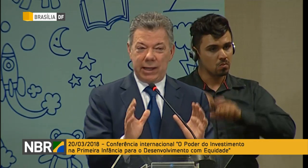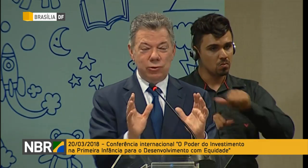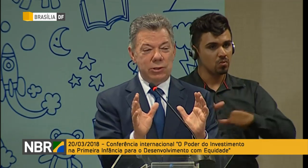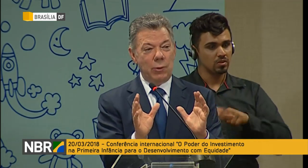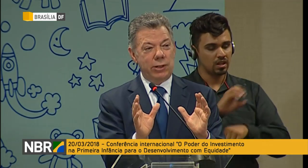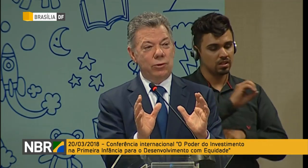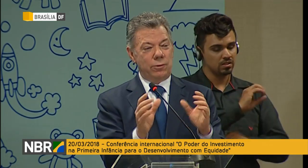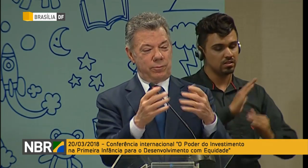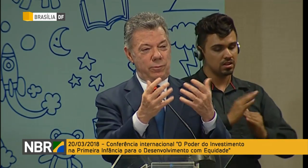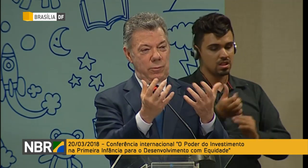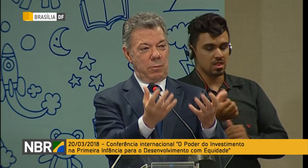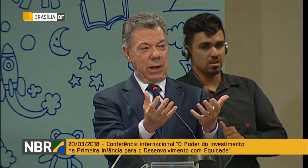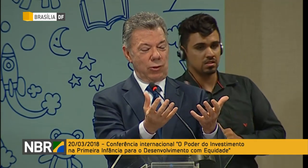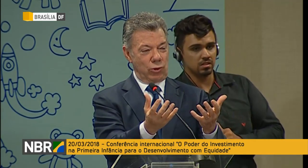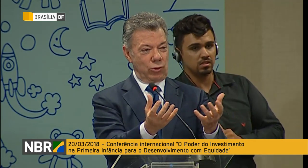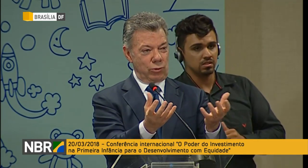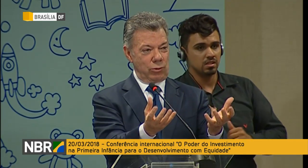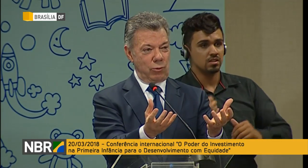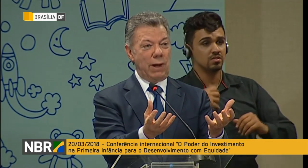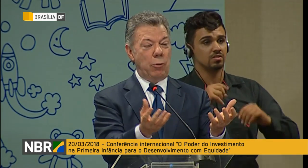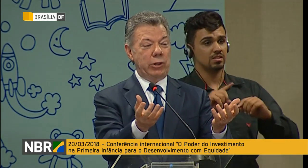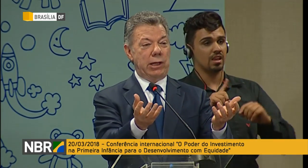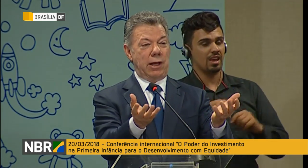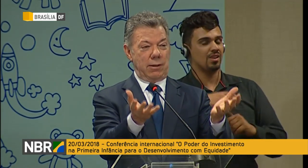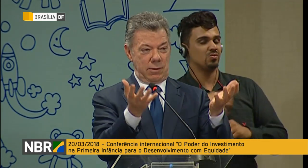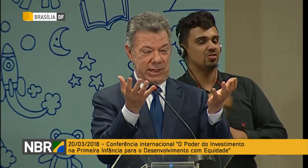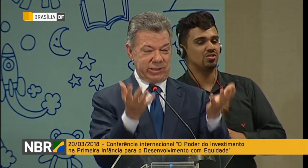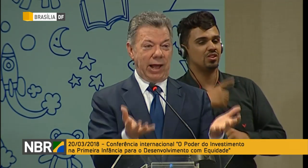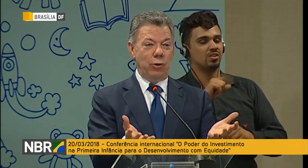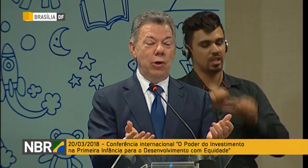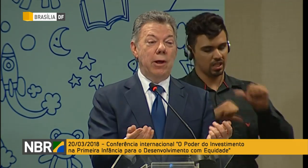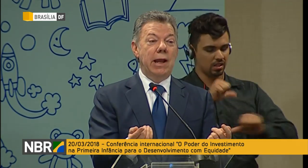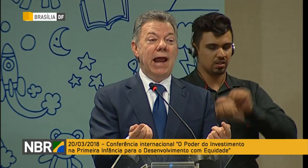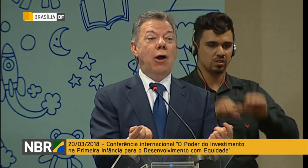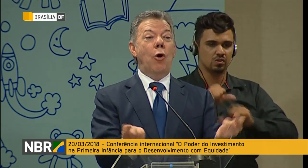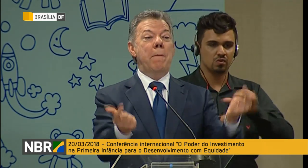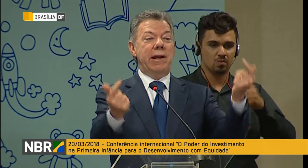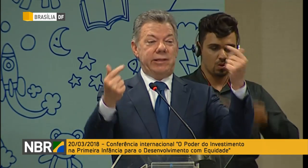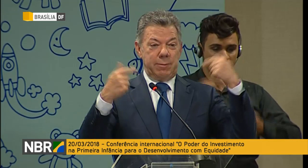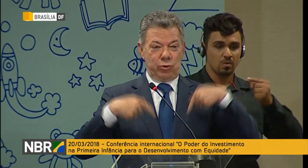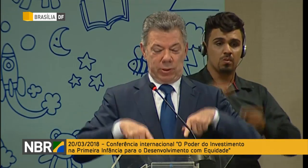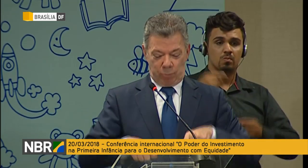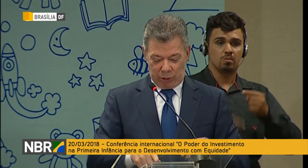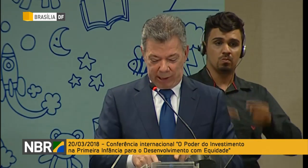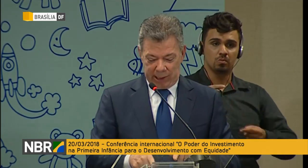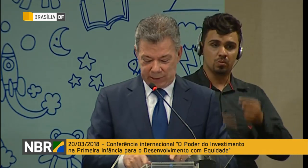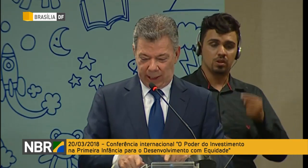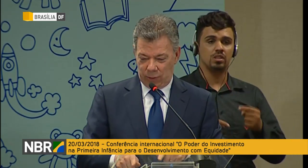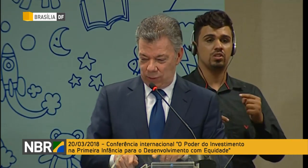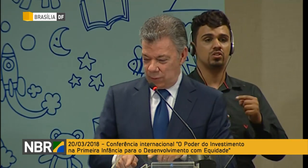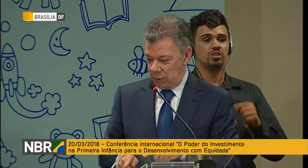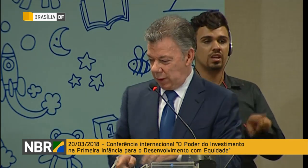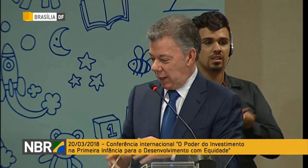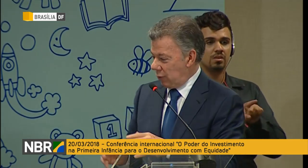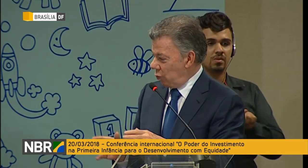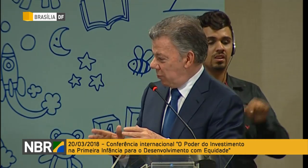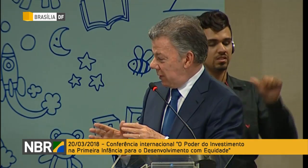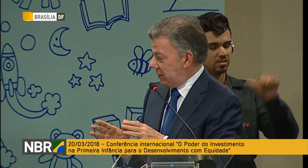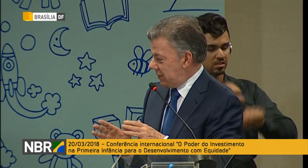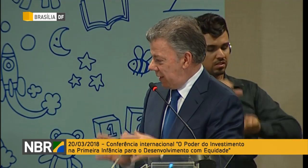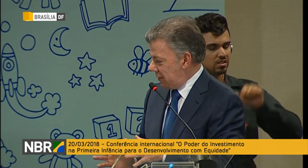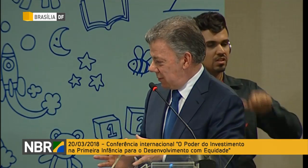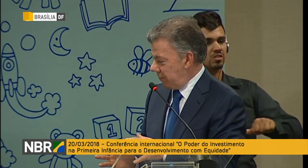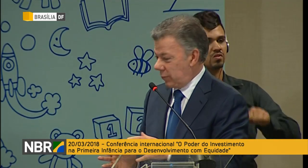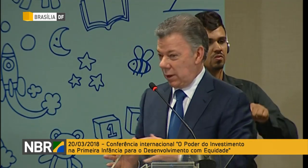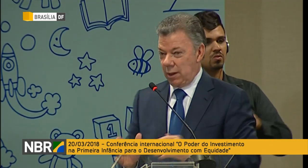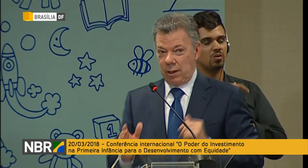infância. De modo que isso se transformou para nós uma política de Estado e nós a transformamos em política de